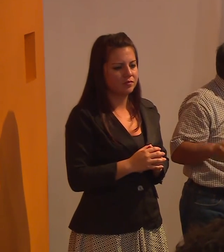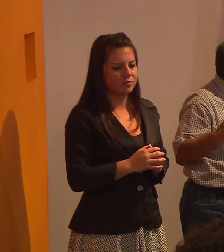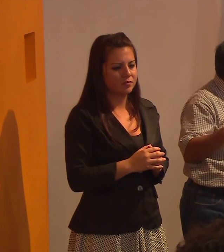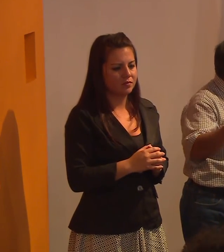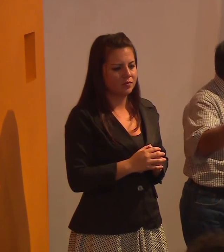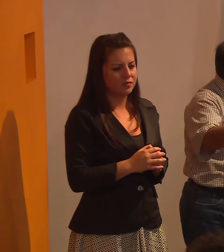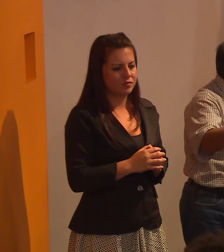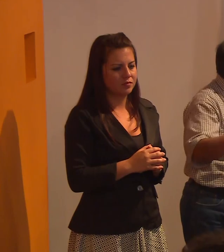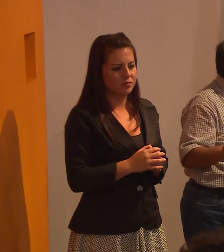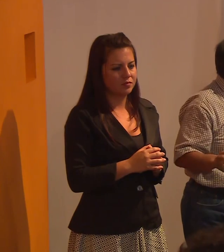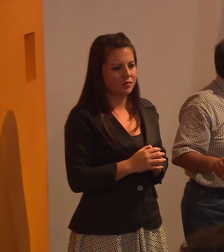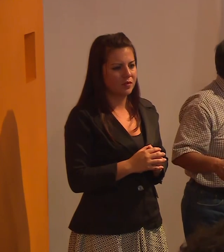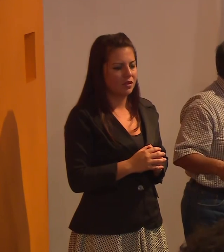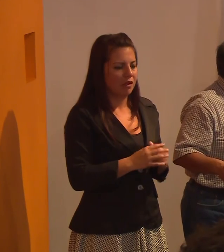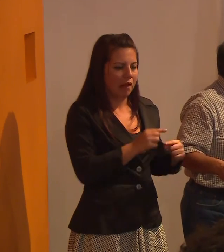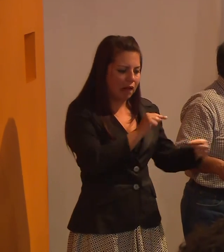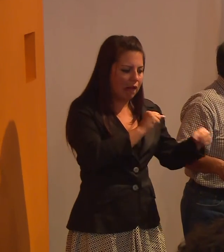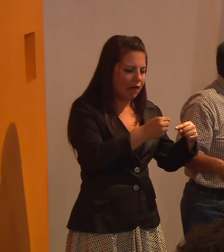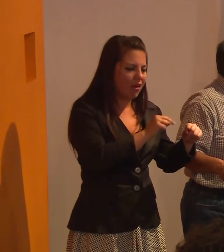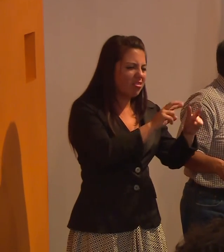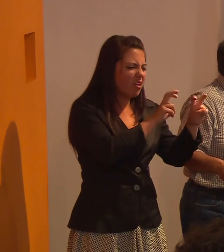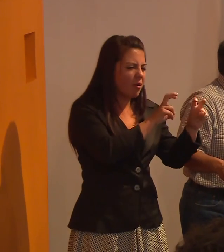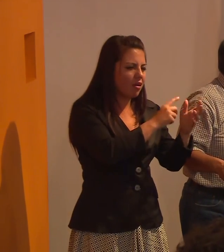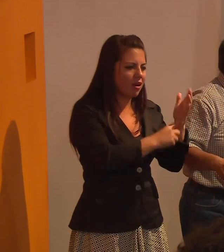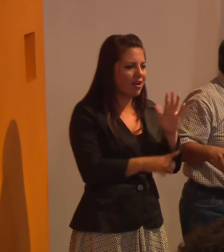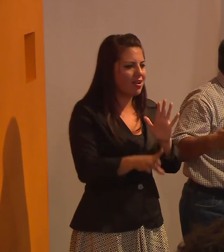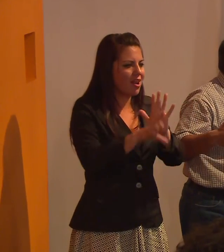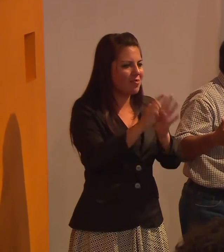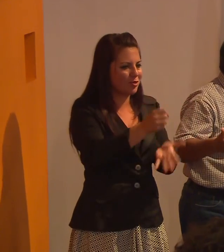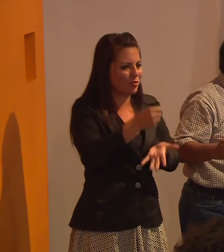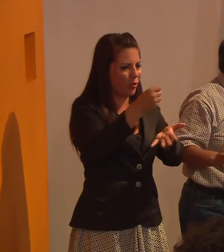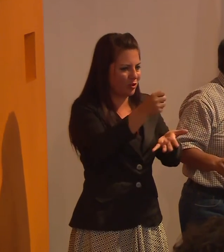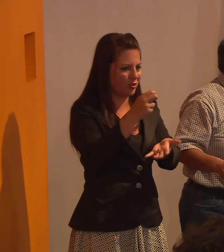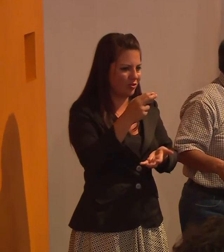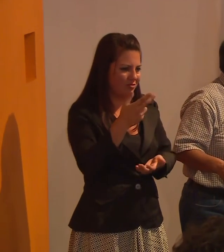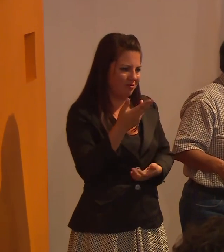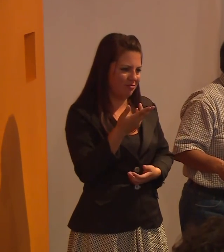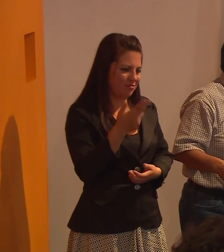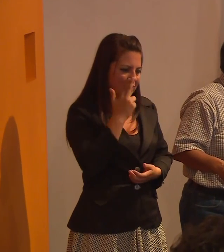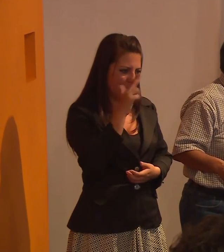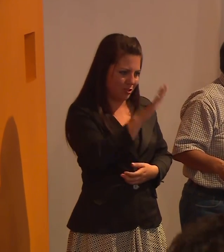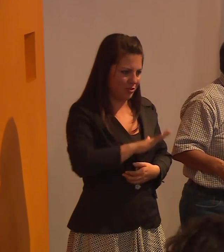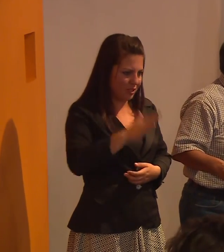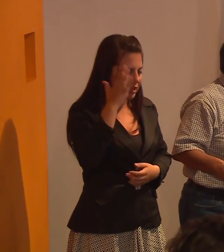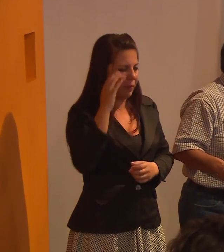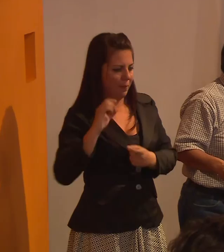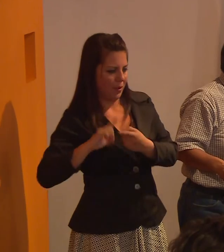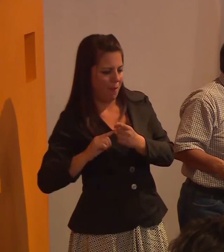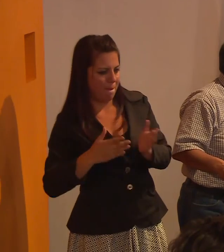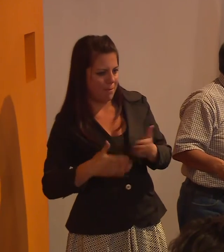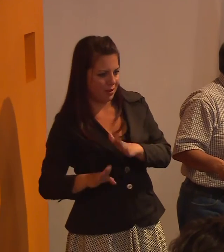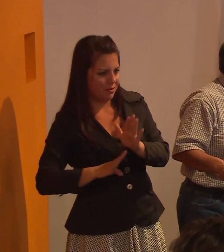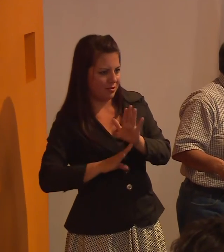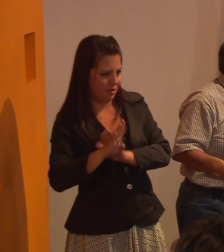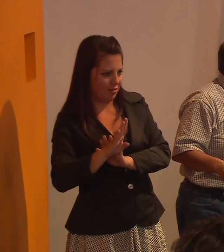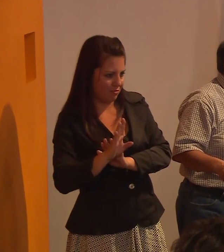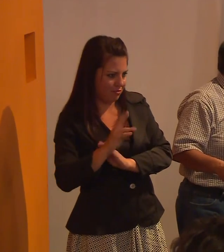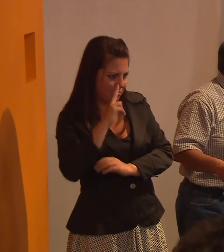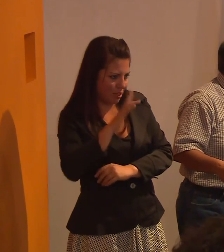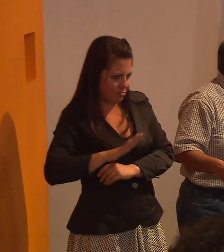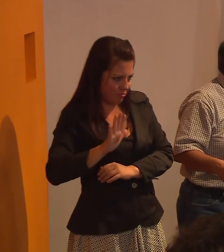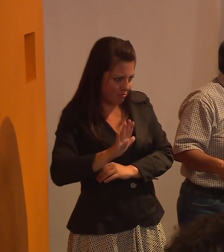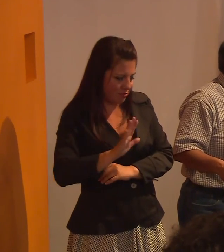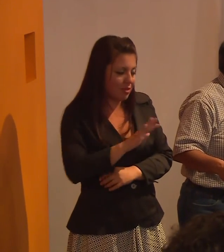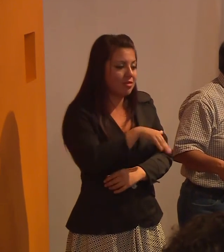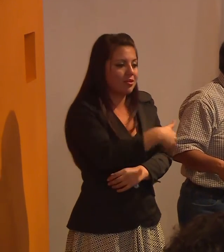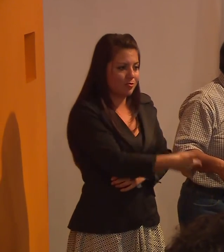de ley de presupuesto nacional, ¿no es cierto?, después del Plan Nacional de Desarrollo y el